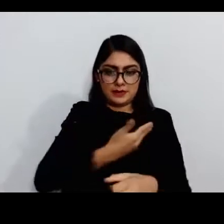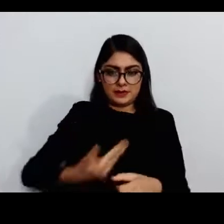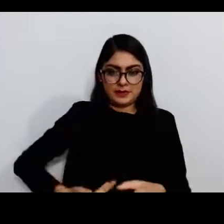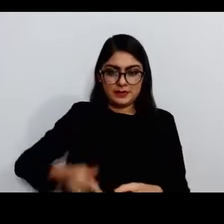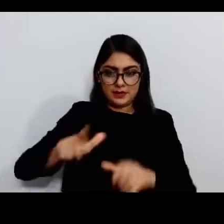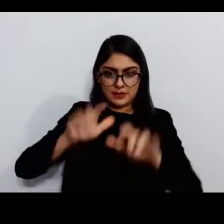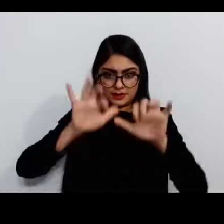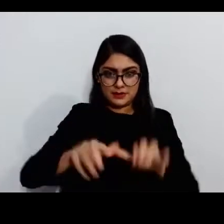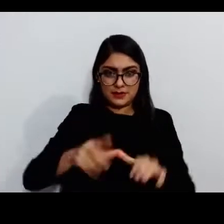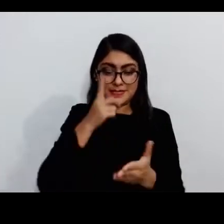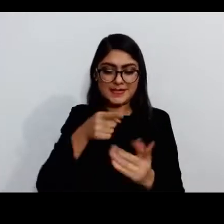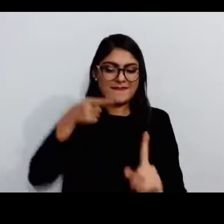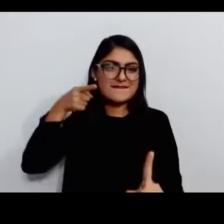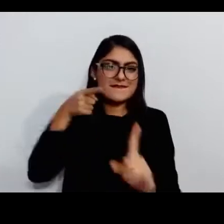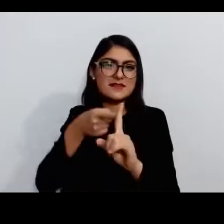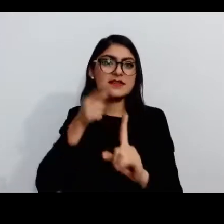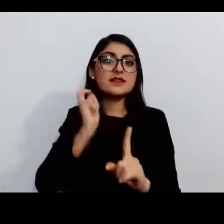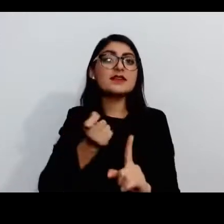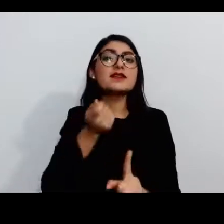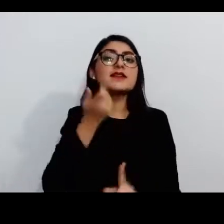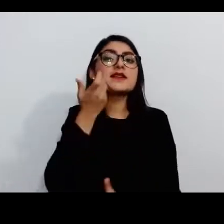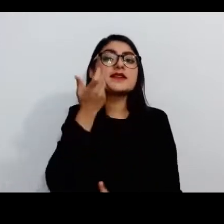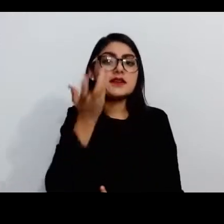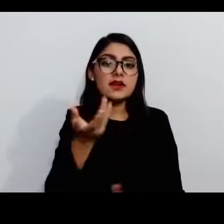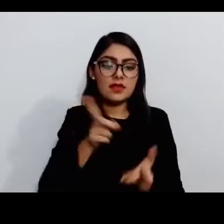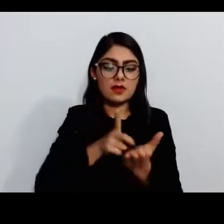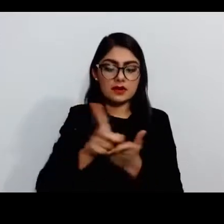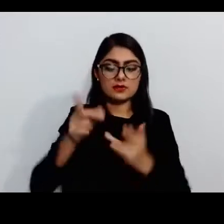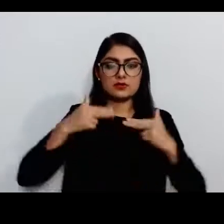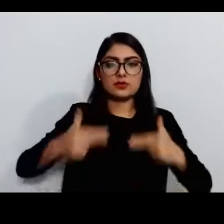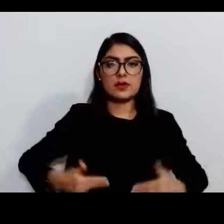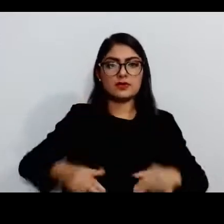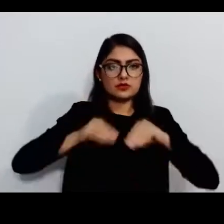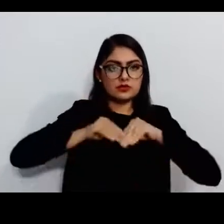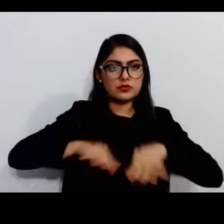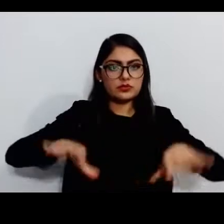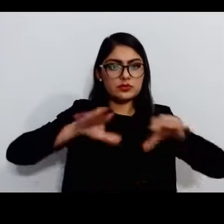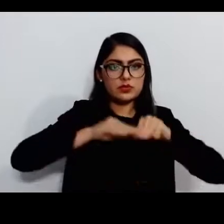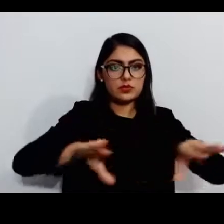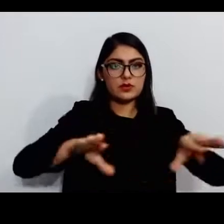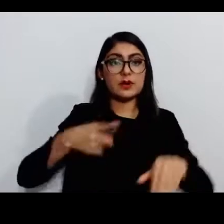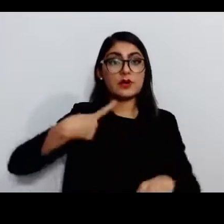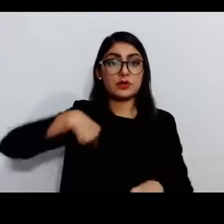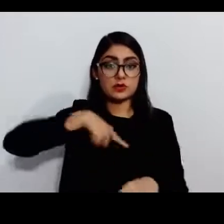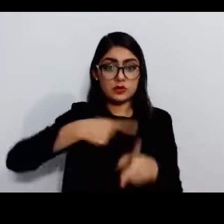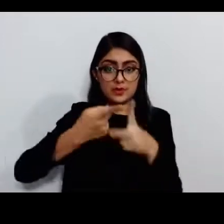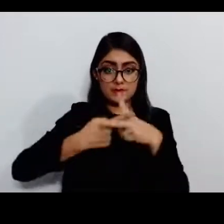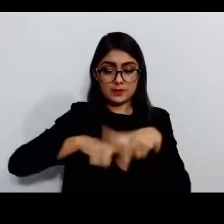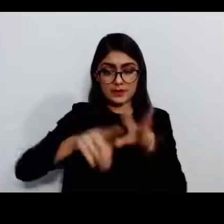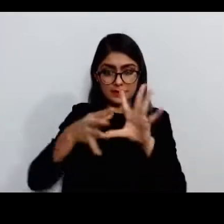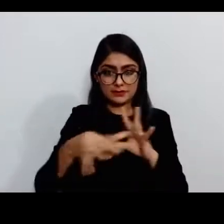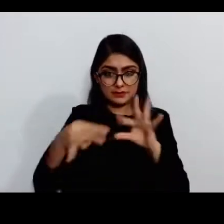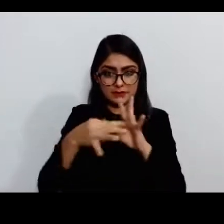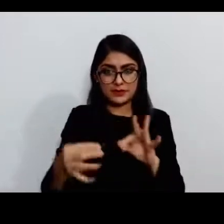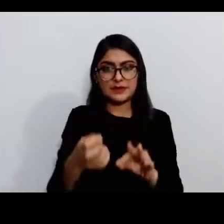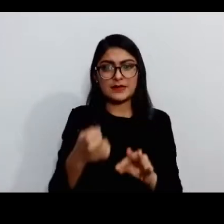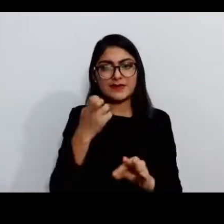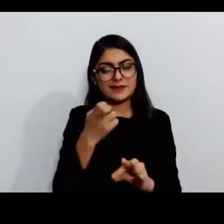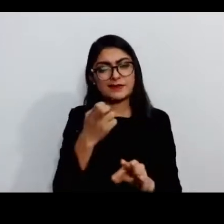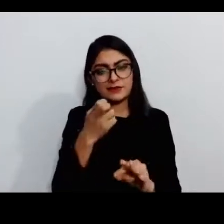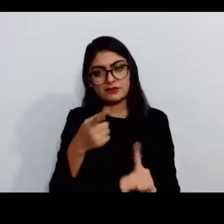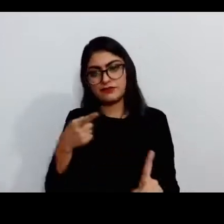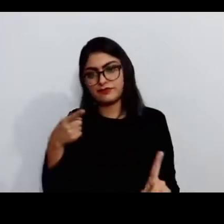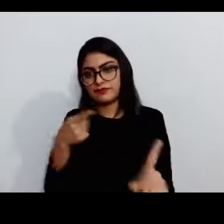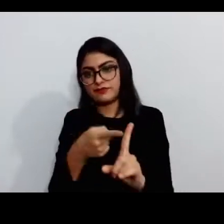la cultura de los derechos humanos y creo que pues esta primera charla tiene también ese propósito, ¿no? Veremos algunas